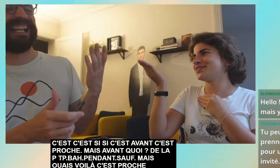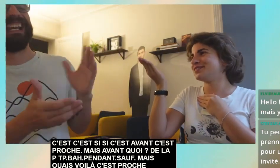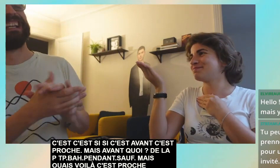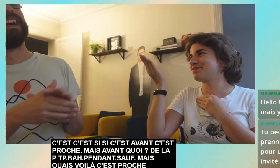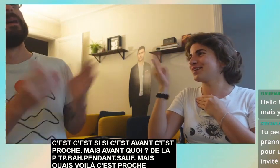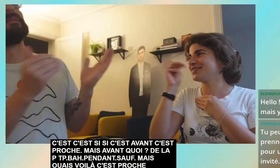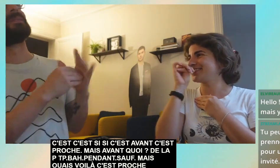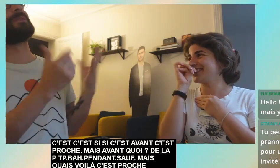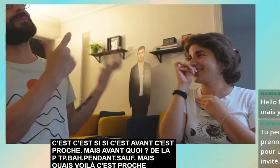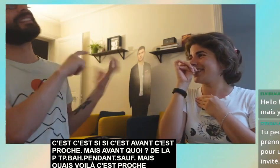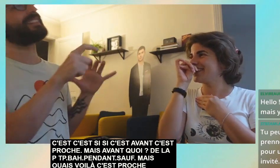plus. Donc